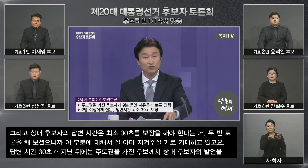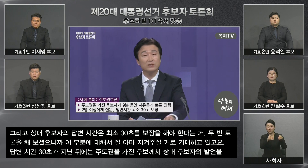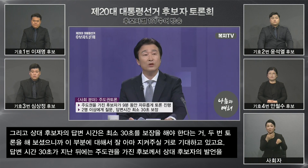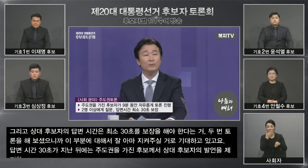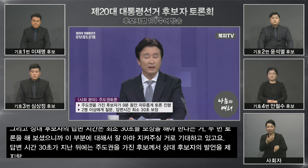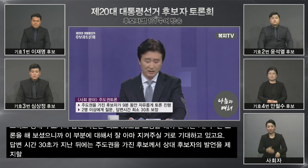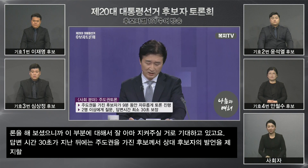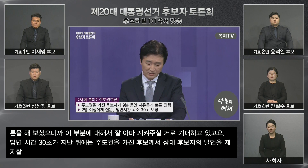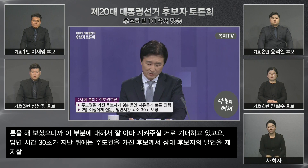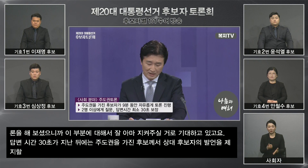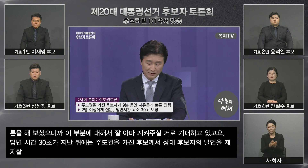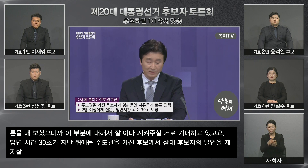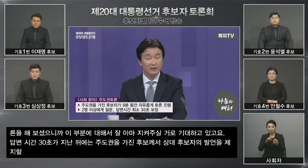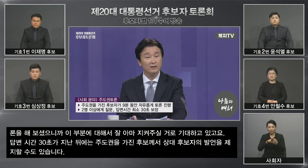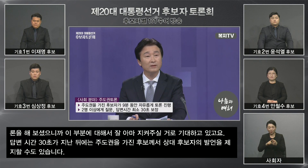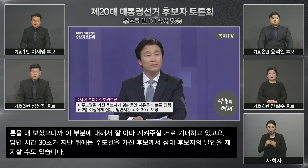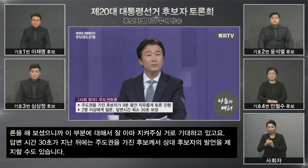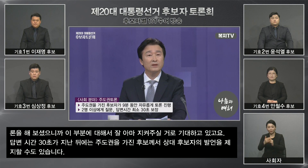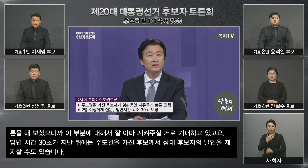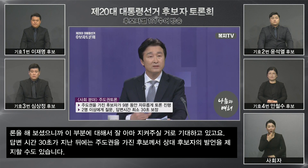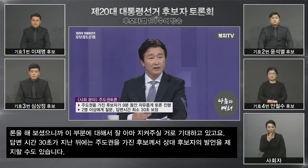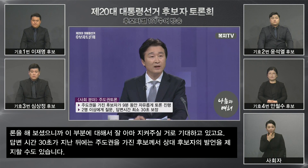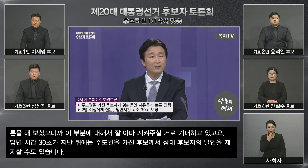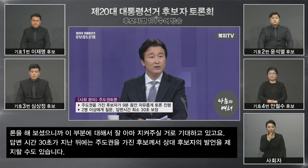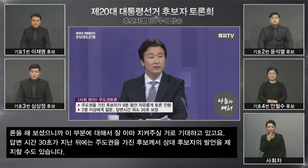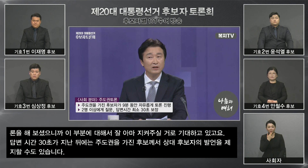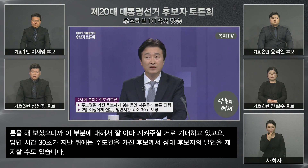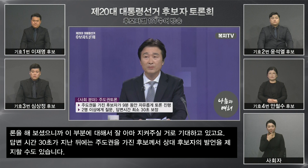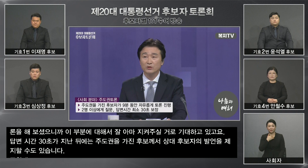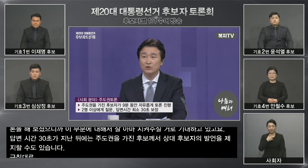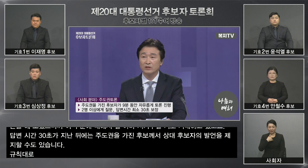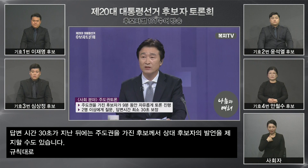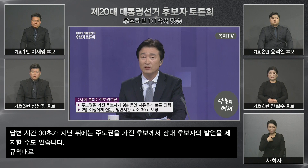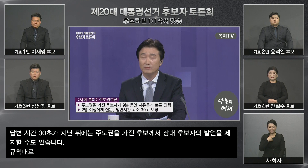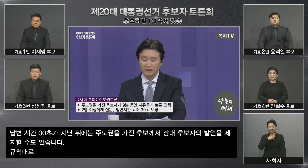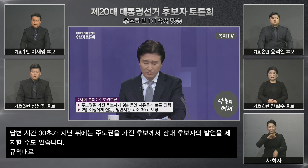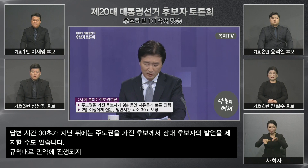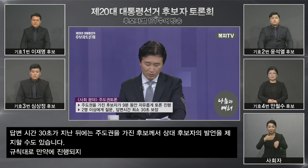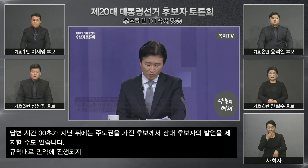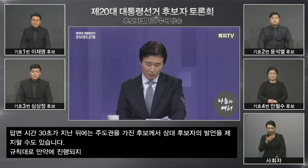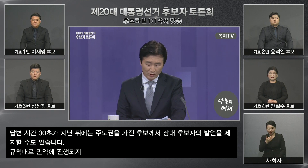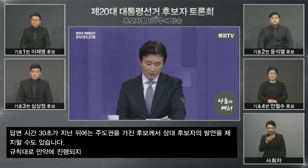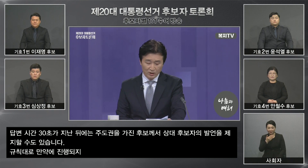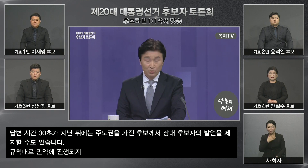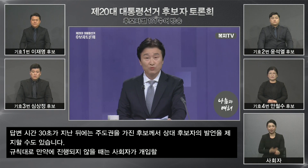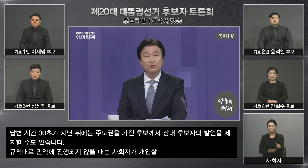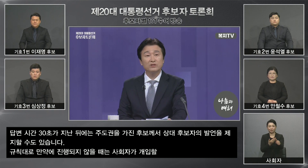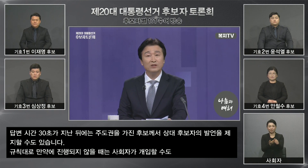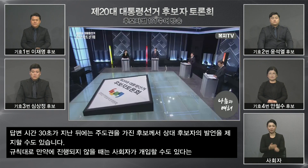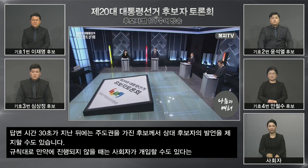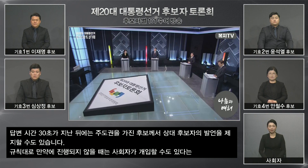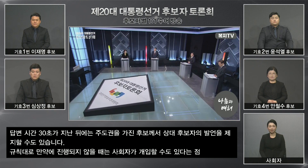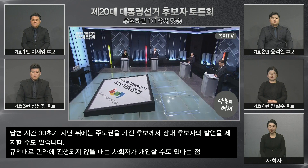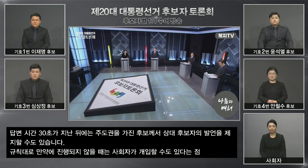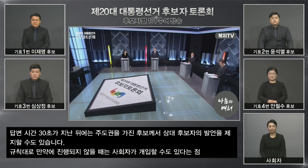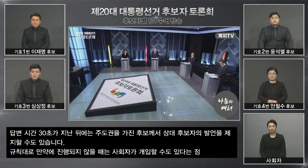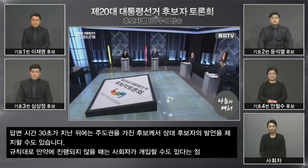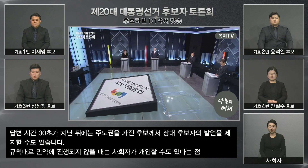있습니다. 규칙대로 만약에 진행되지 않을 때에는 사회자가 개입할 수도 있다는 점 말씀드리고 또 규칙을